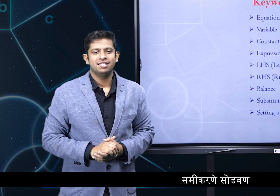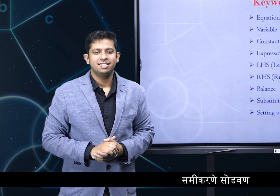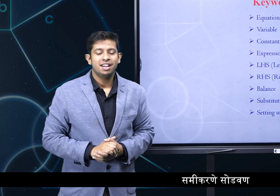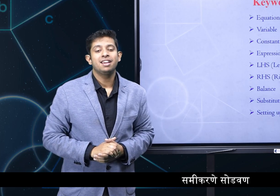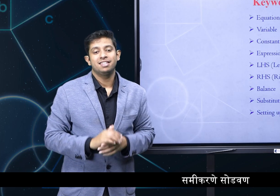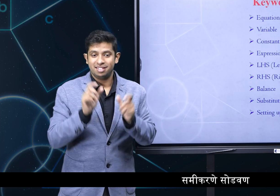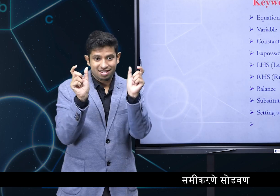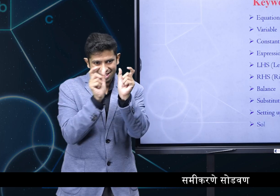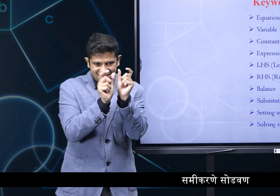समीकरणे सोडवणे,